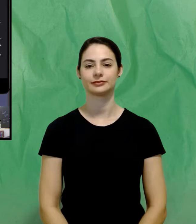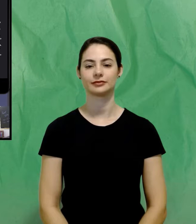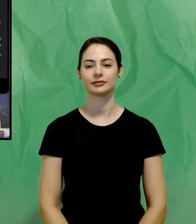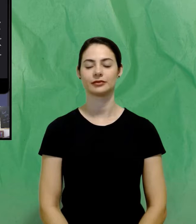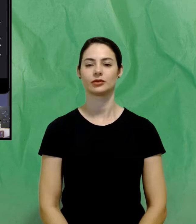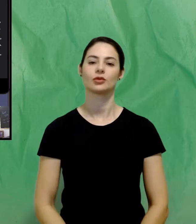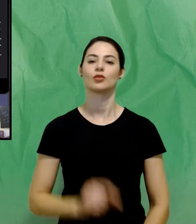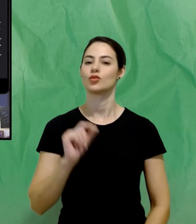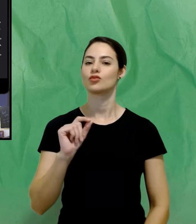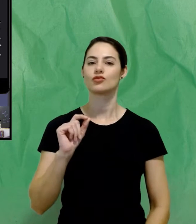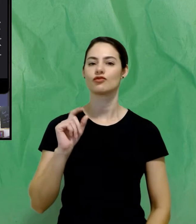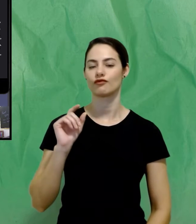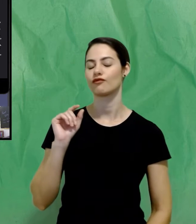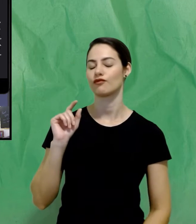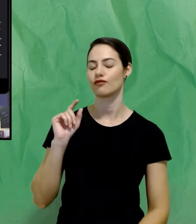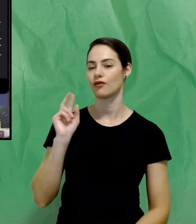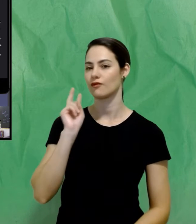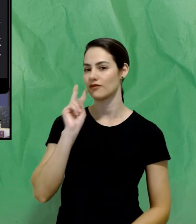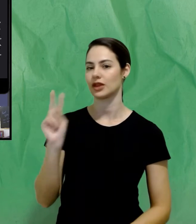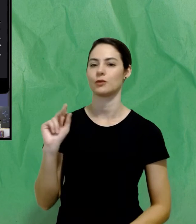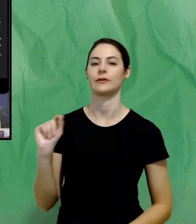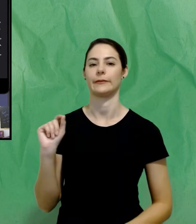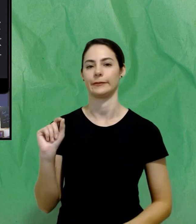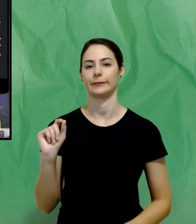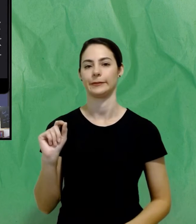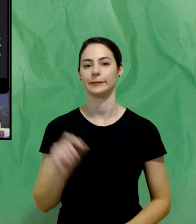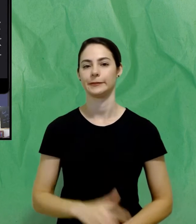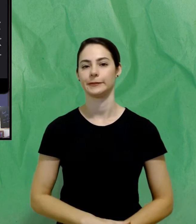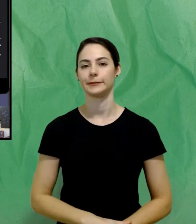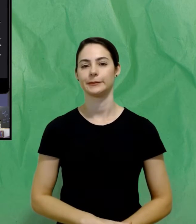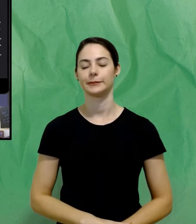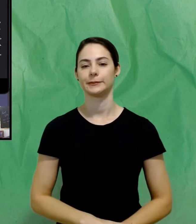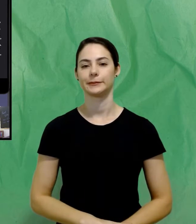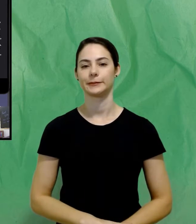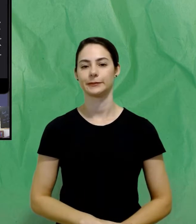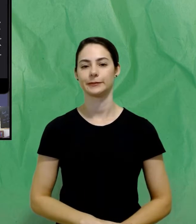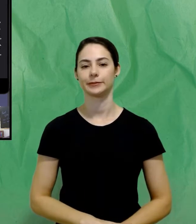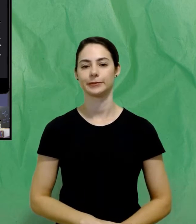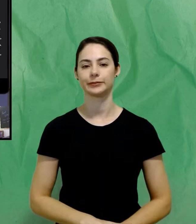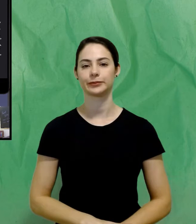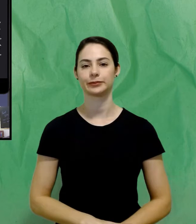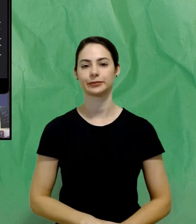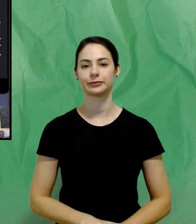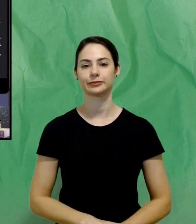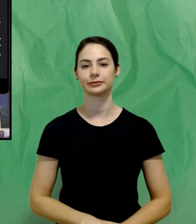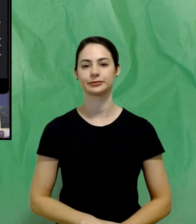Onde eu vou verificar o seguinte, né?